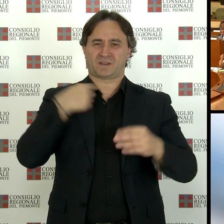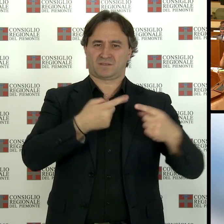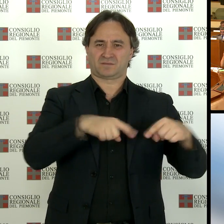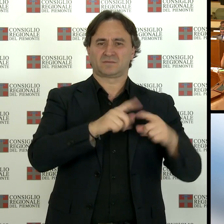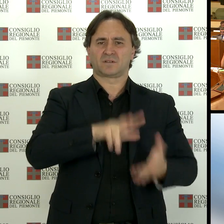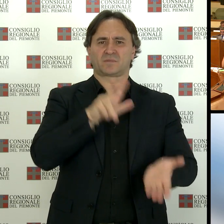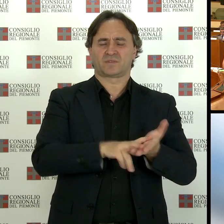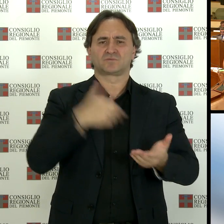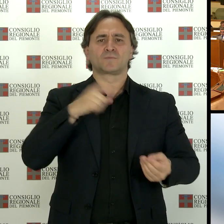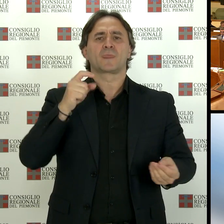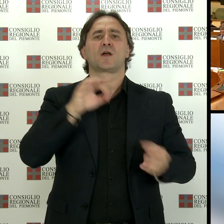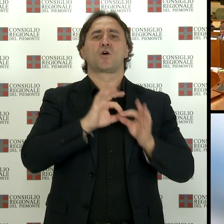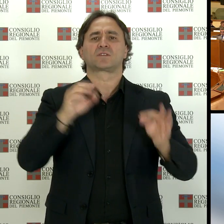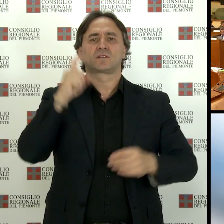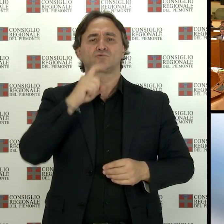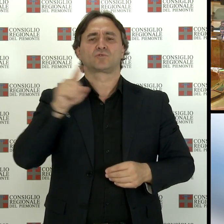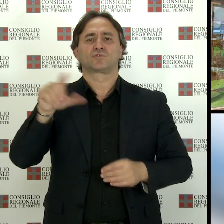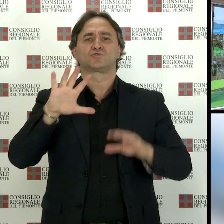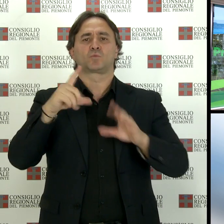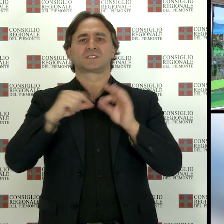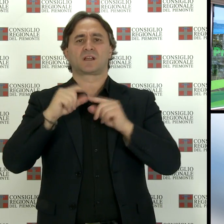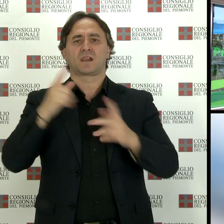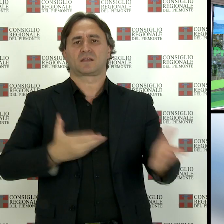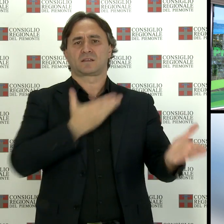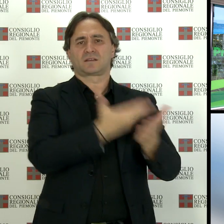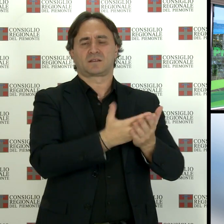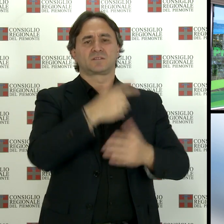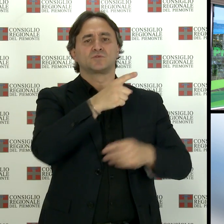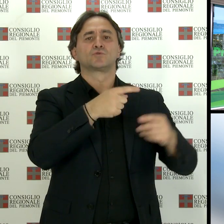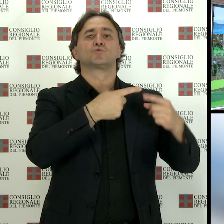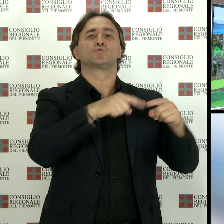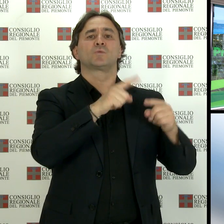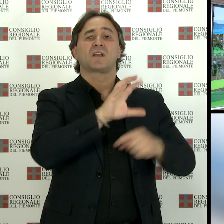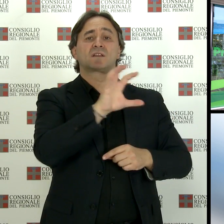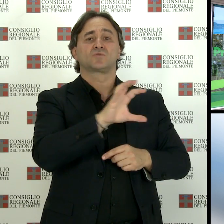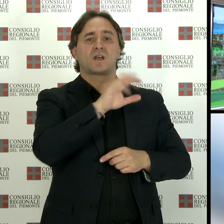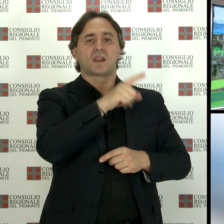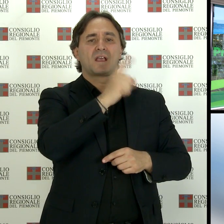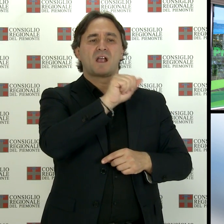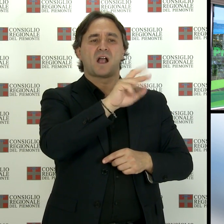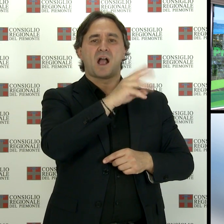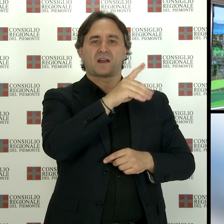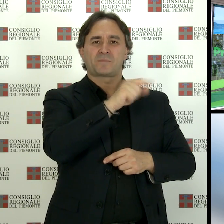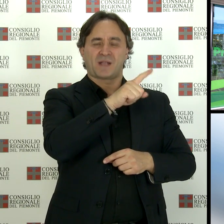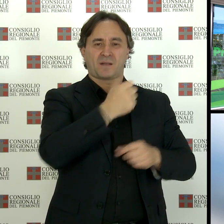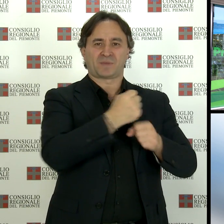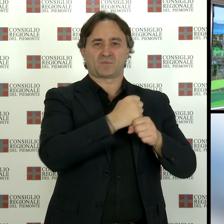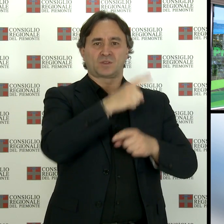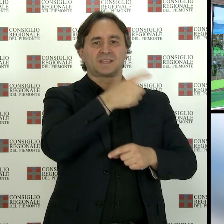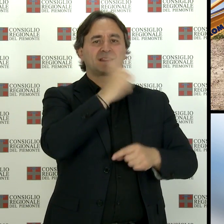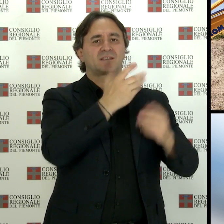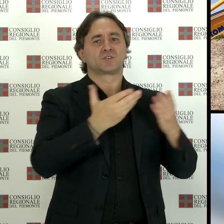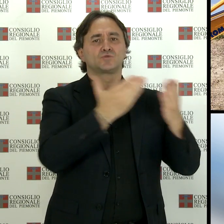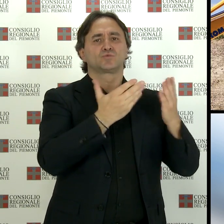giorno presentato dal Movimento 5 Stelle, che impegna la Giunta regionale a incaricare ARPA Piemonte di uno studio sulla